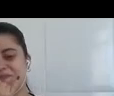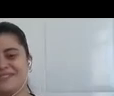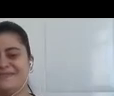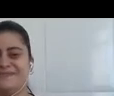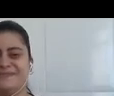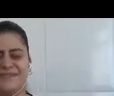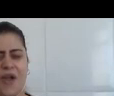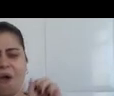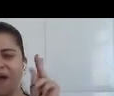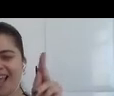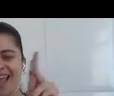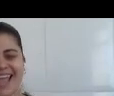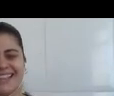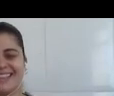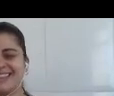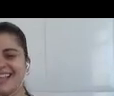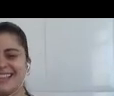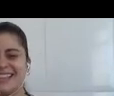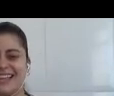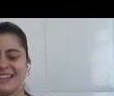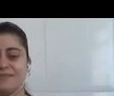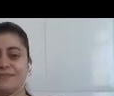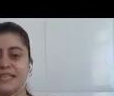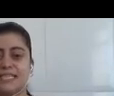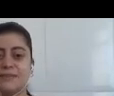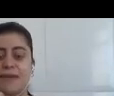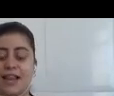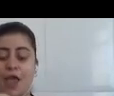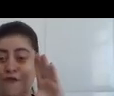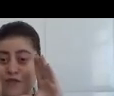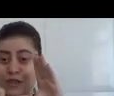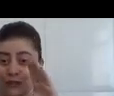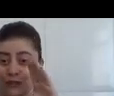Tudo certo, Natália. Deixa eu ligar o vídeo aqui que eu